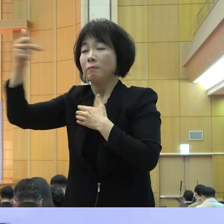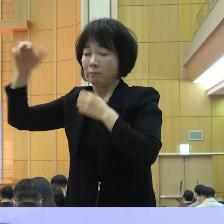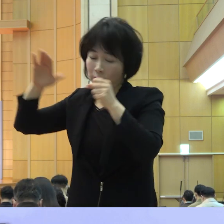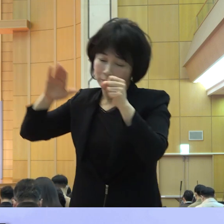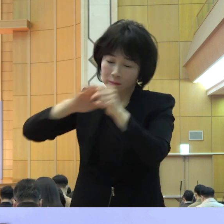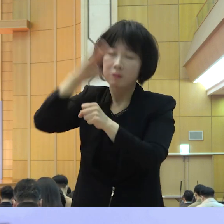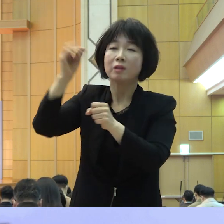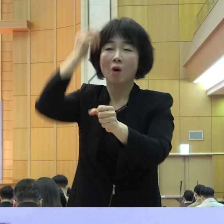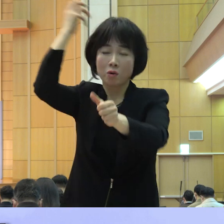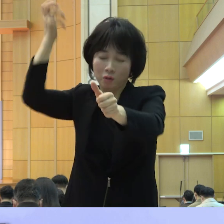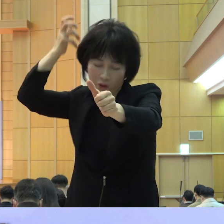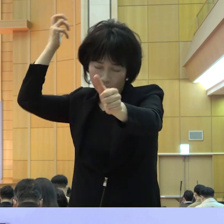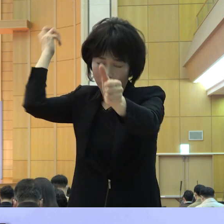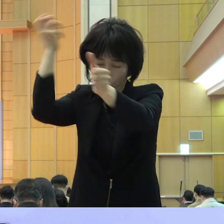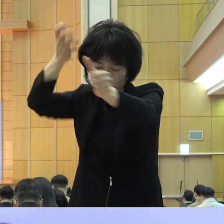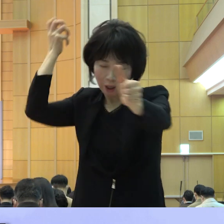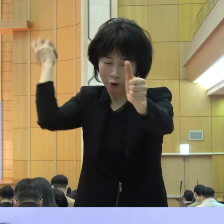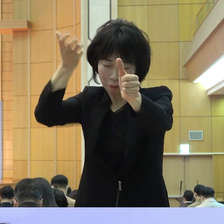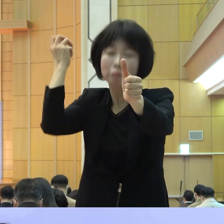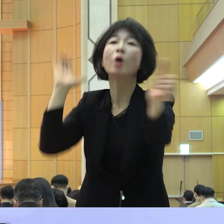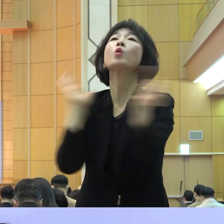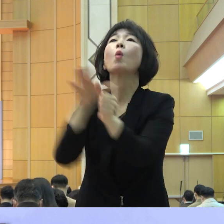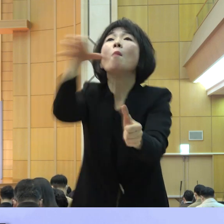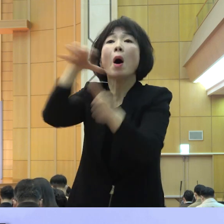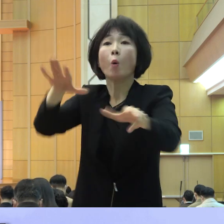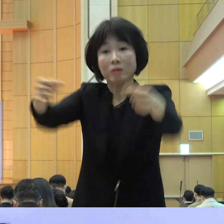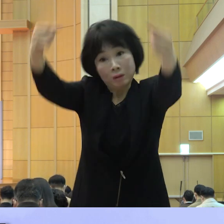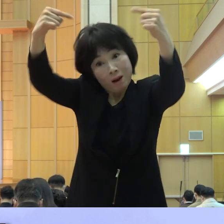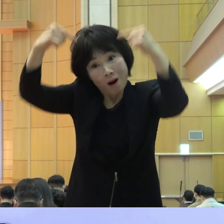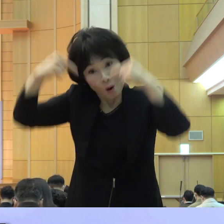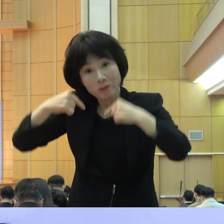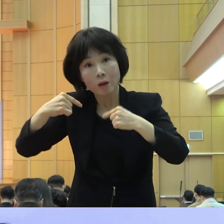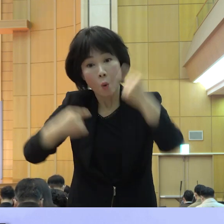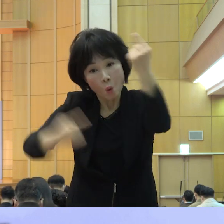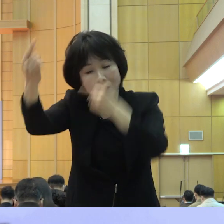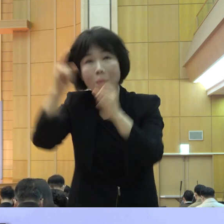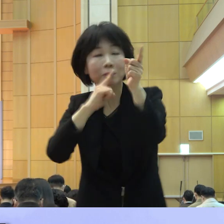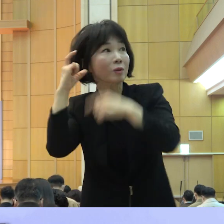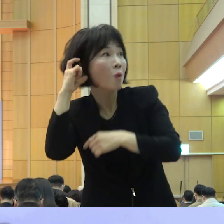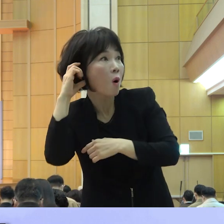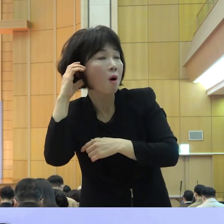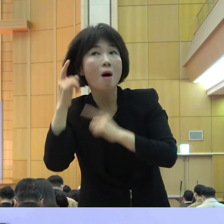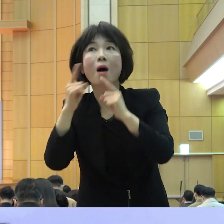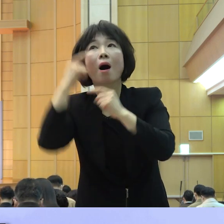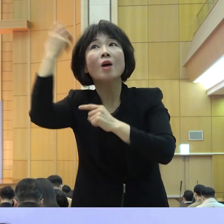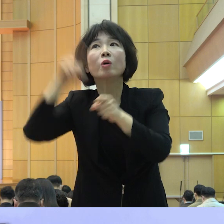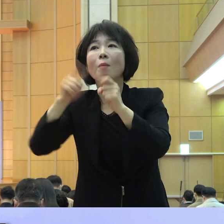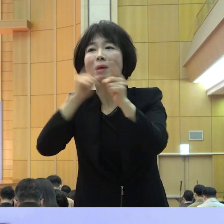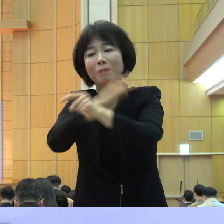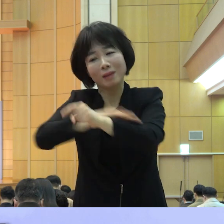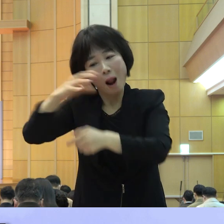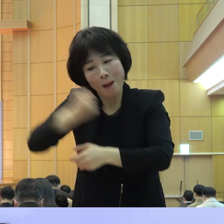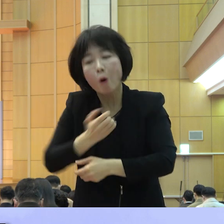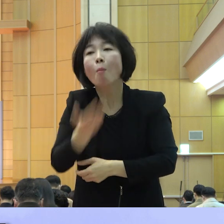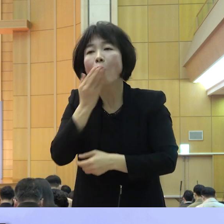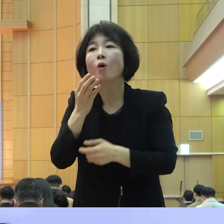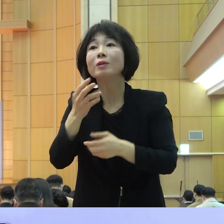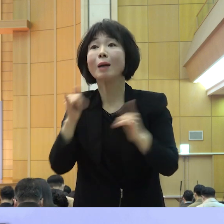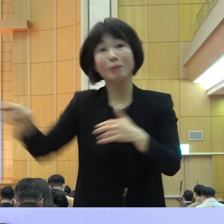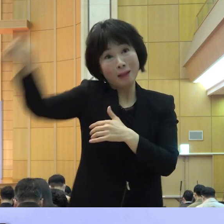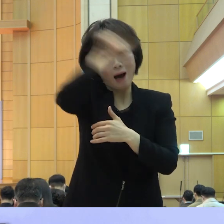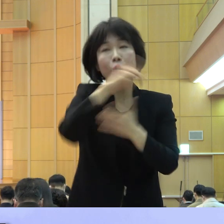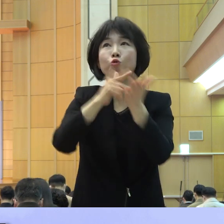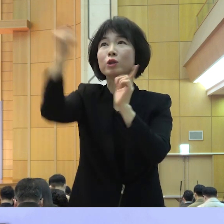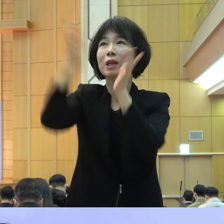사랑과 성령의 충만함과 성령의 능력과 성령의 도우심이 오늘 자리에 나와서 말씀 듣고 영의 양식을 받아 가지고 돌아가는 자들에게